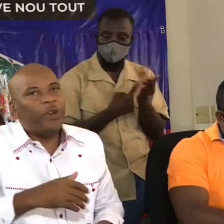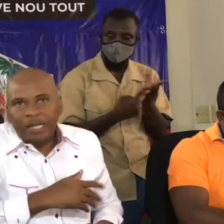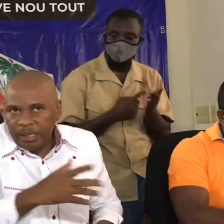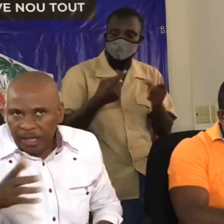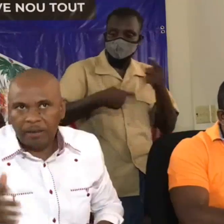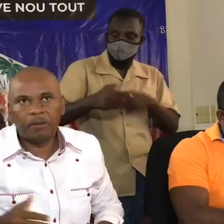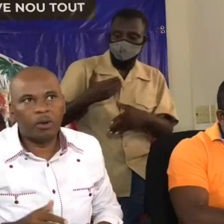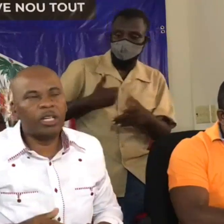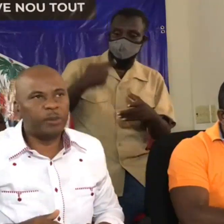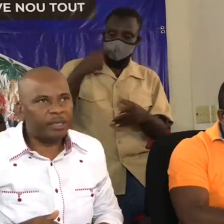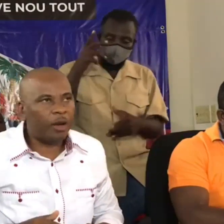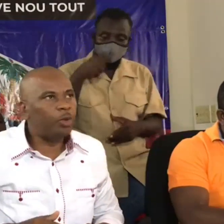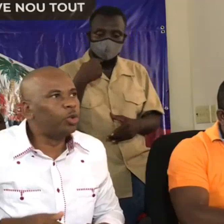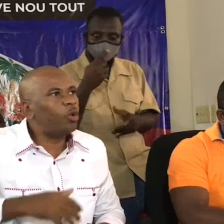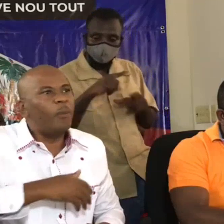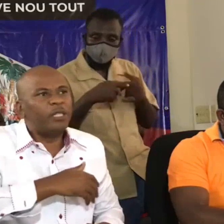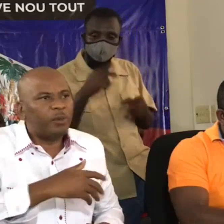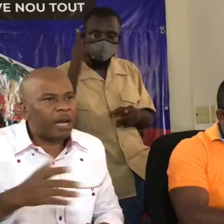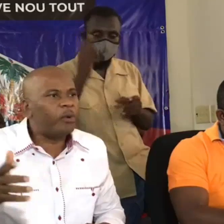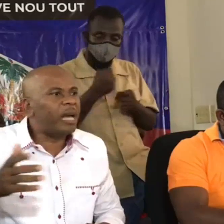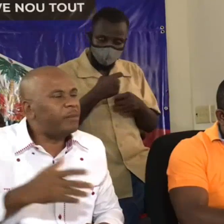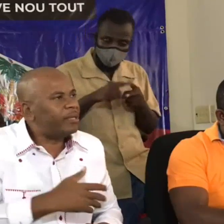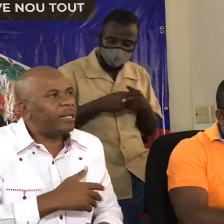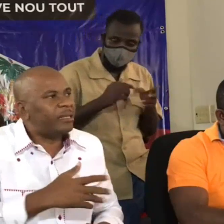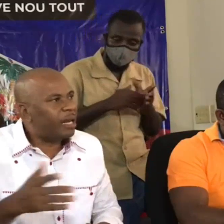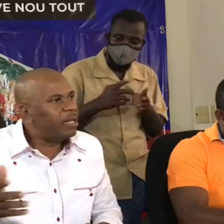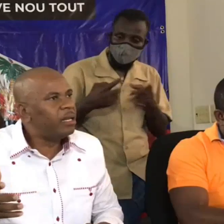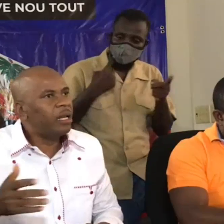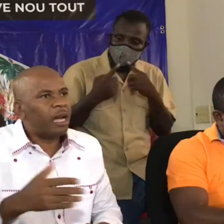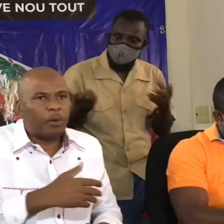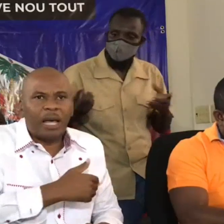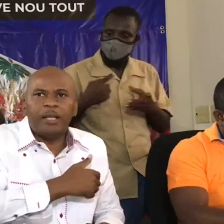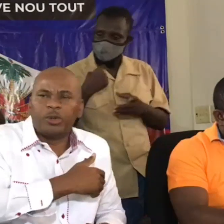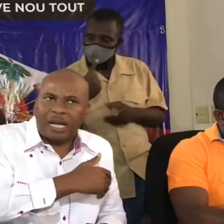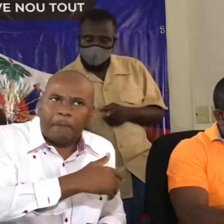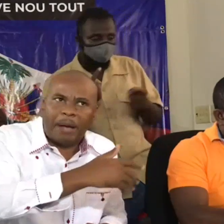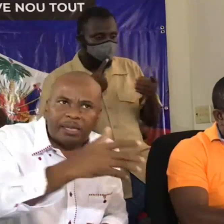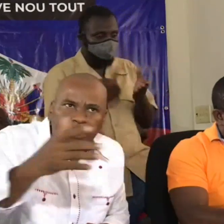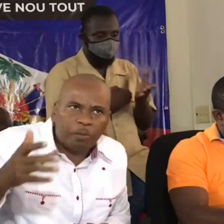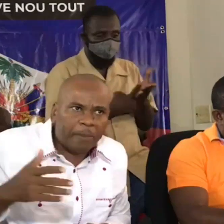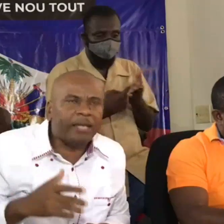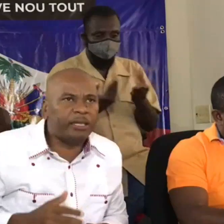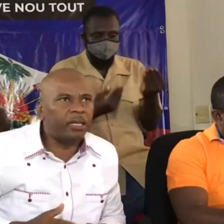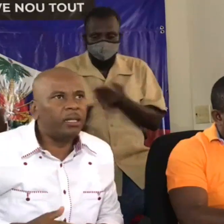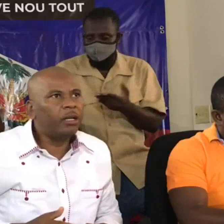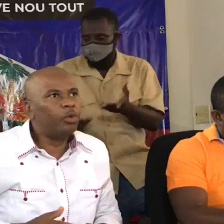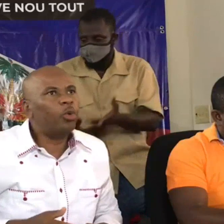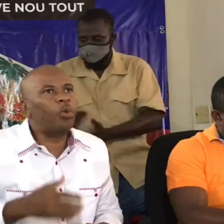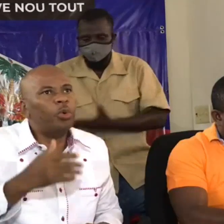nous féliciter le congressman Sao tout au commencement, qui a condamné le massacre à Saline, qui a condamné tout ce qui a passé contre le peuple